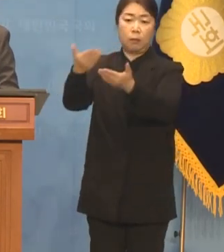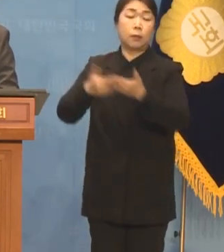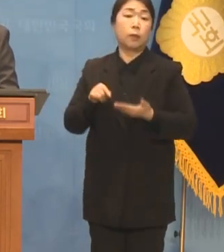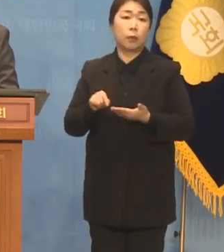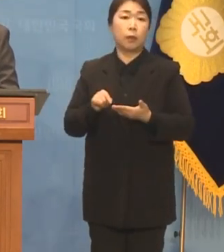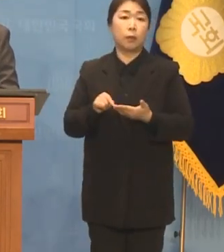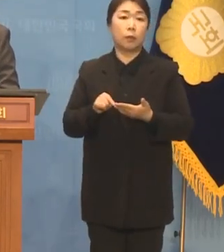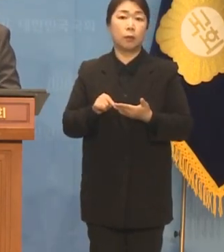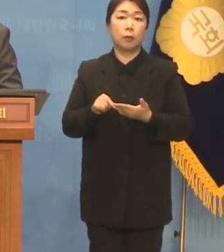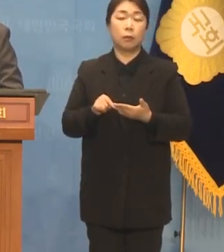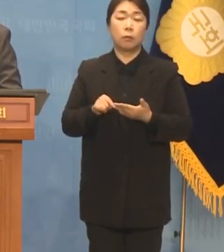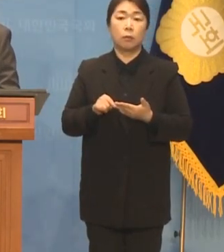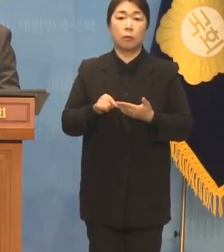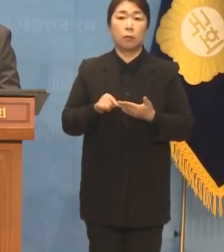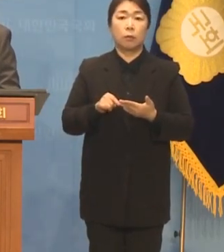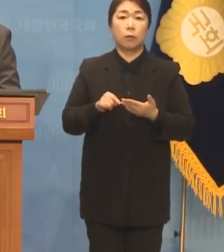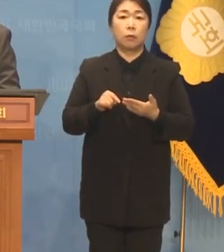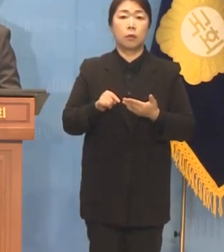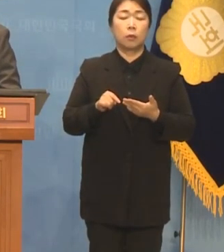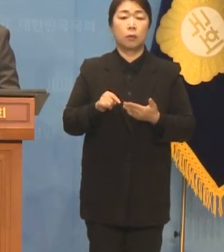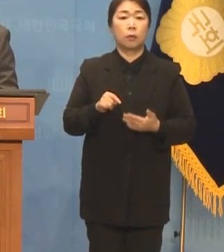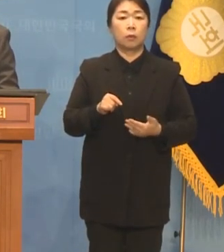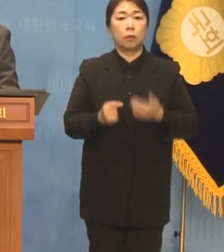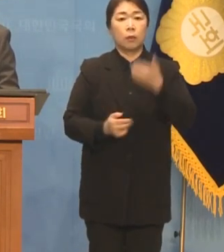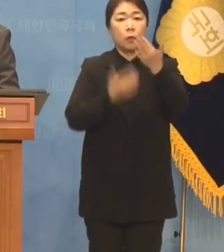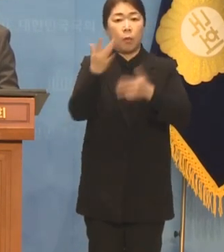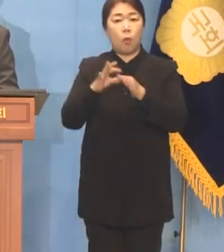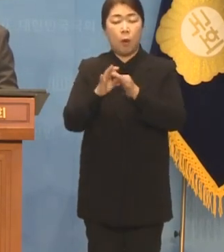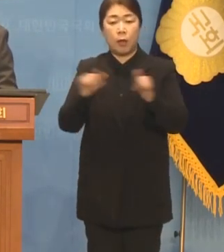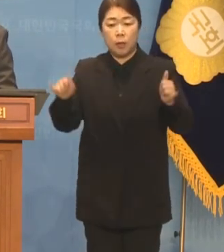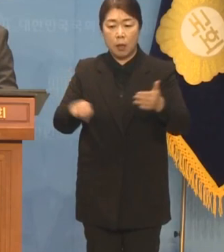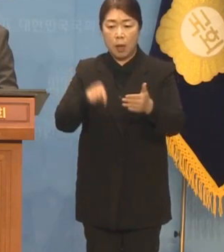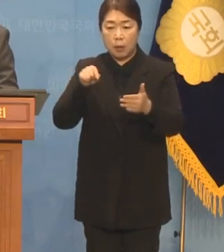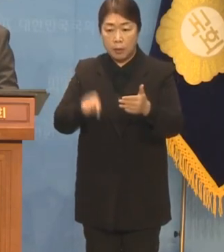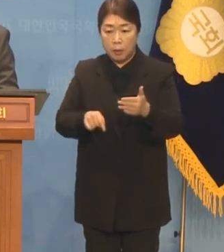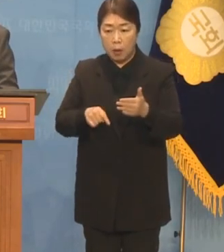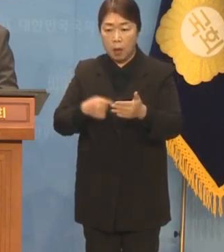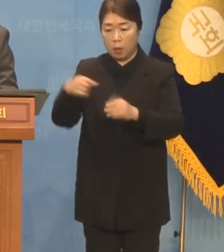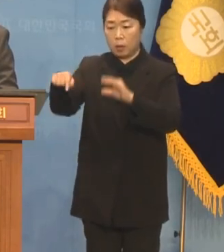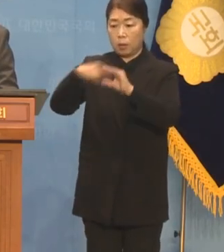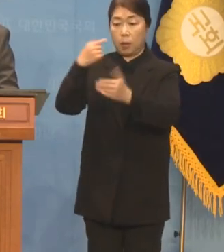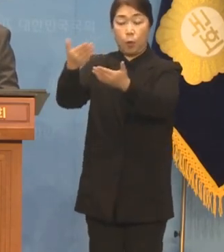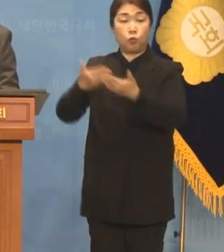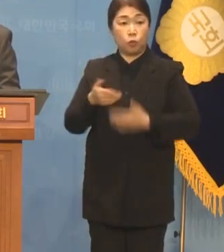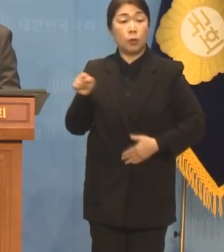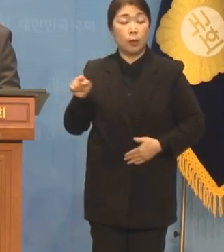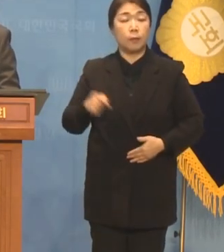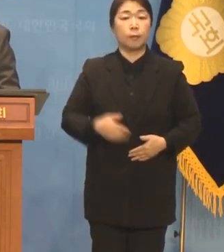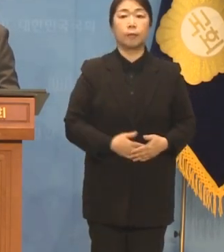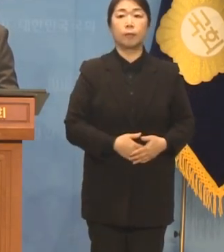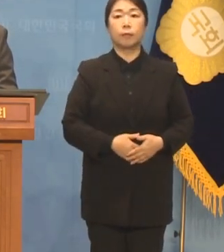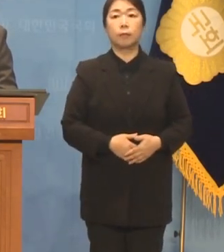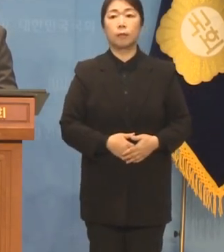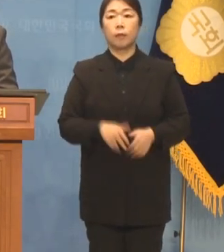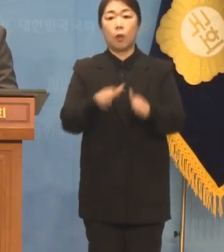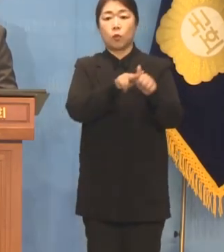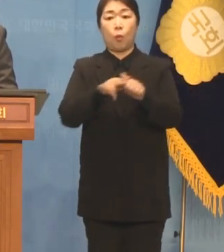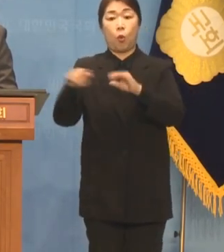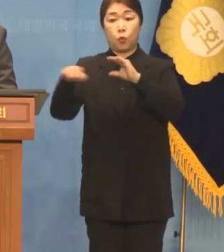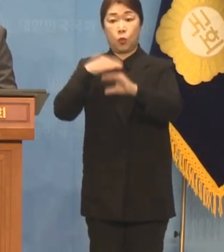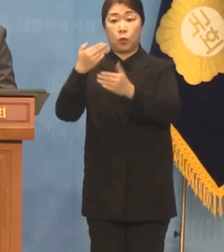내용입니다. 소방 관계자가 내부에서 제보한 내용입니다. 일단은 이